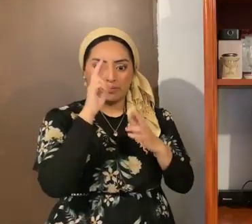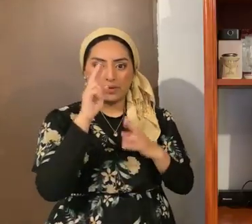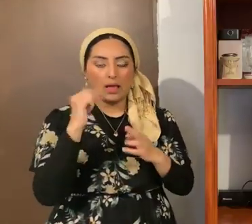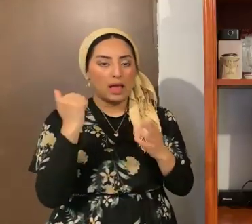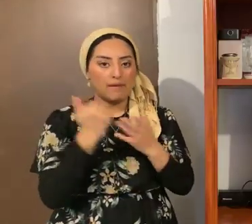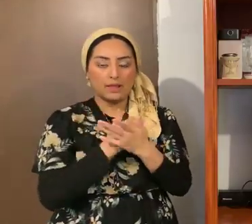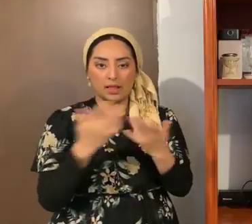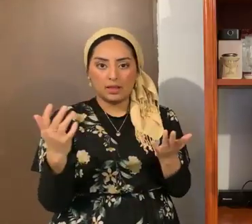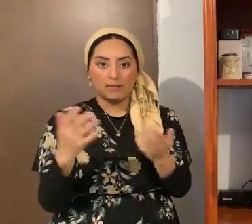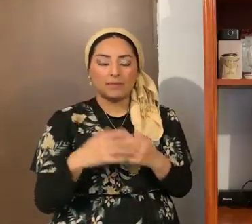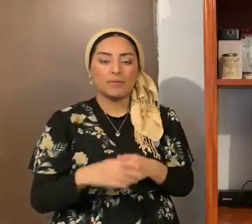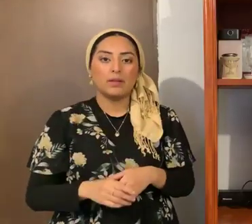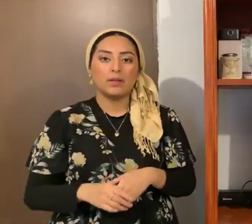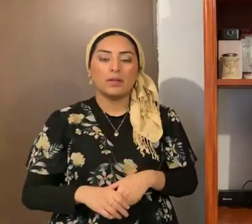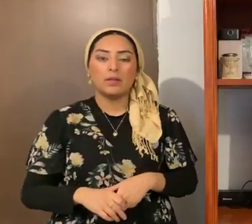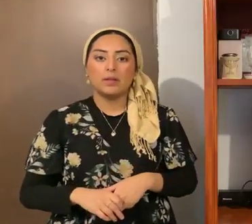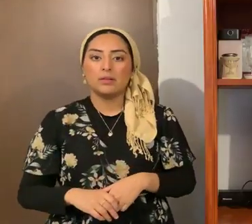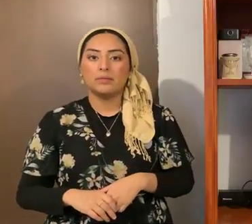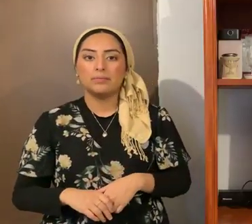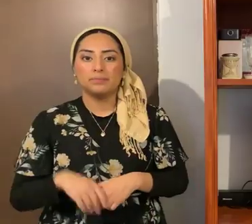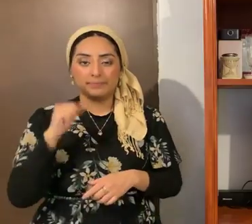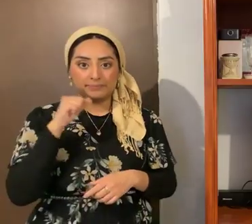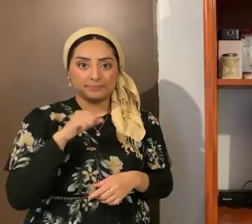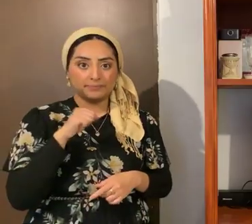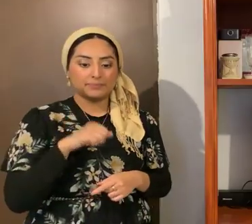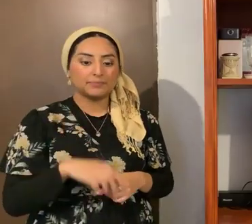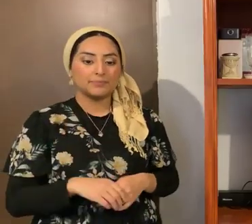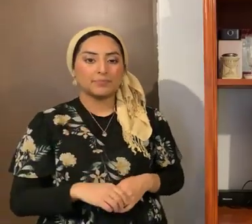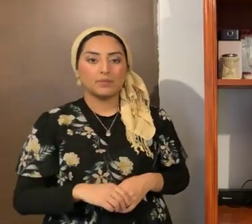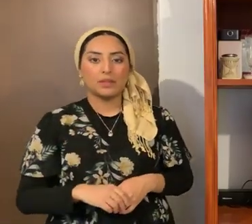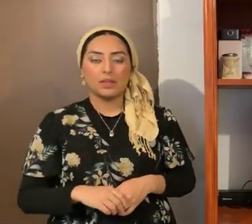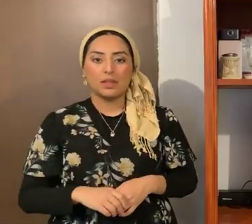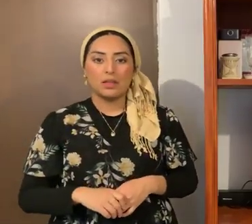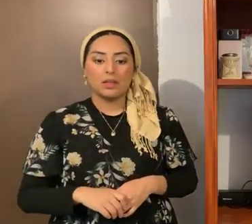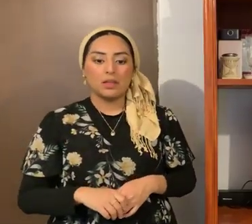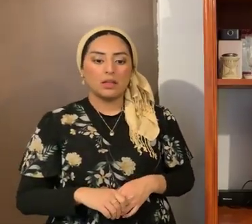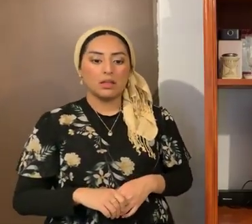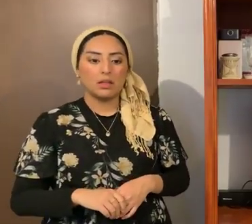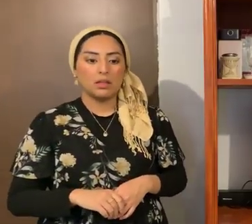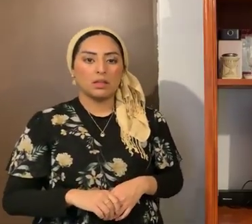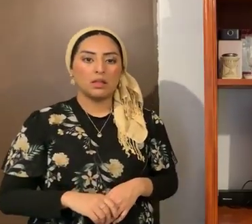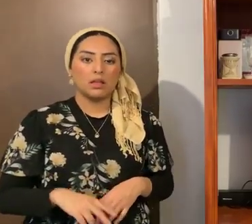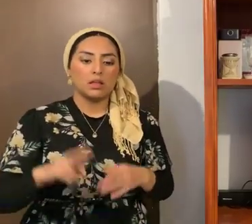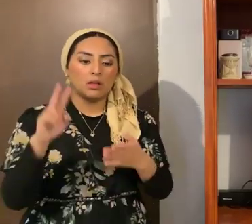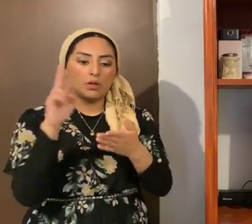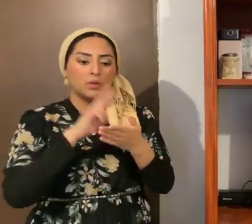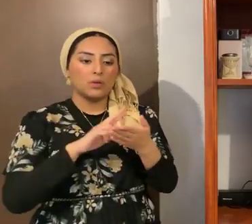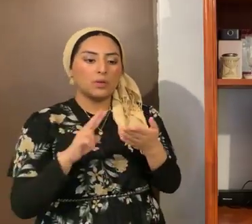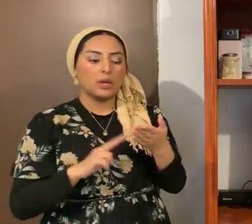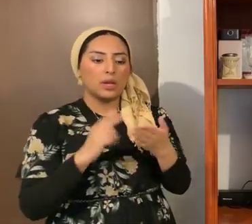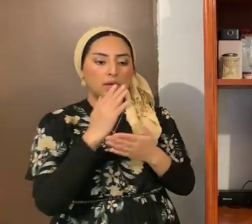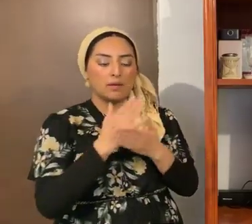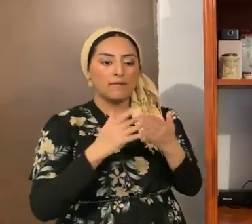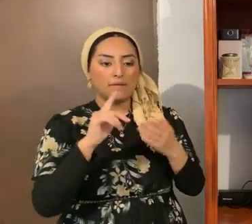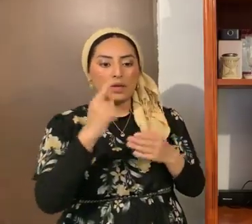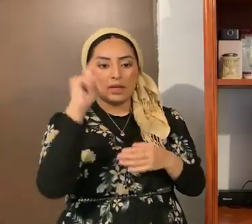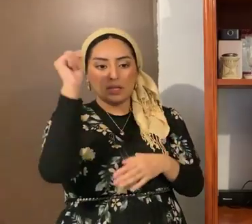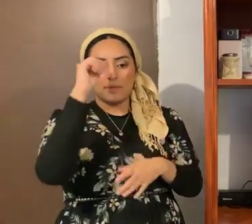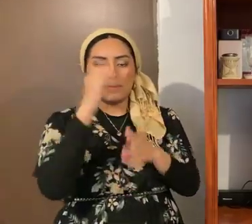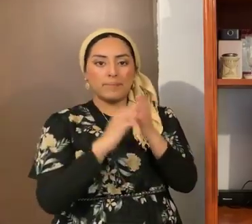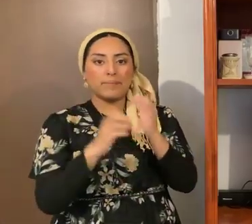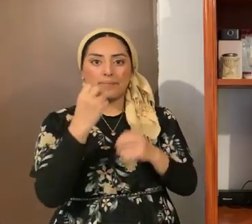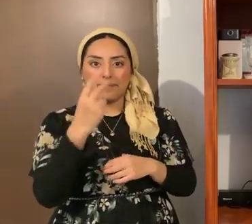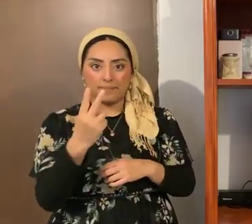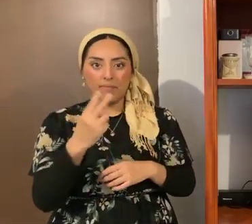¿de acuerdo? ¿Sí? ¿De acuerdo? Aleluya. Ahora, vamos a leer un poquito de 1 Samuel